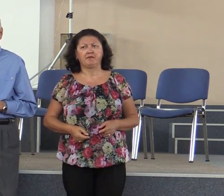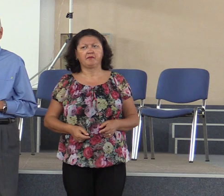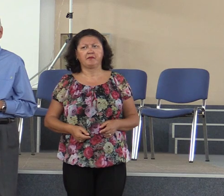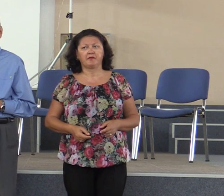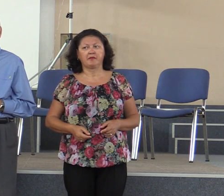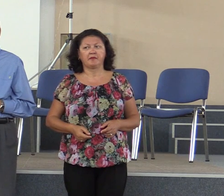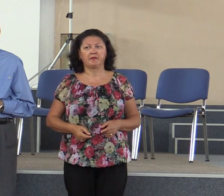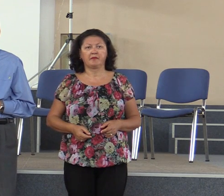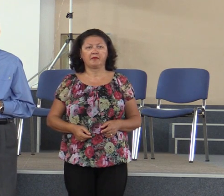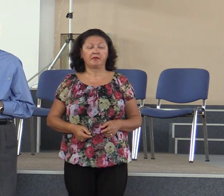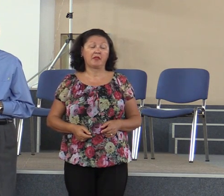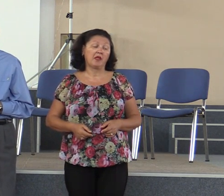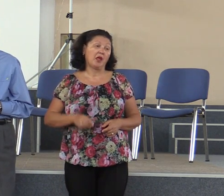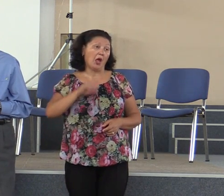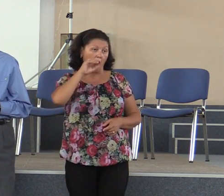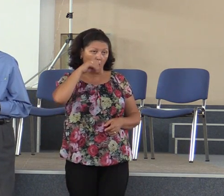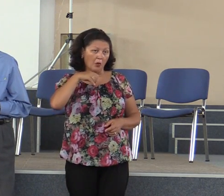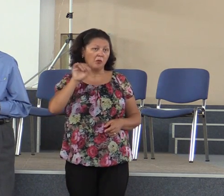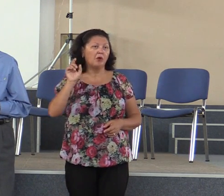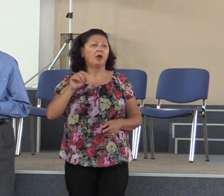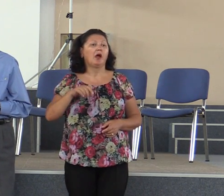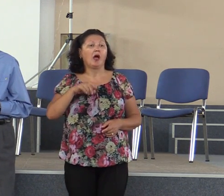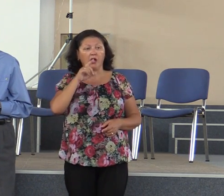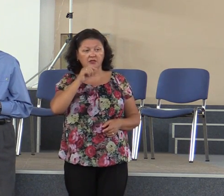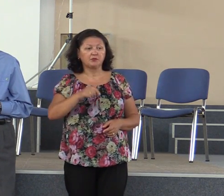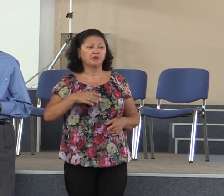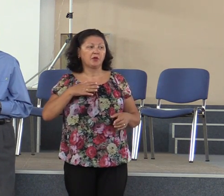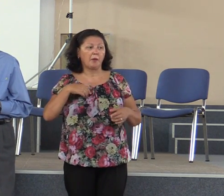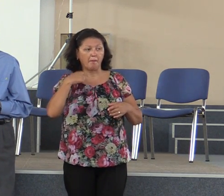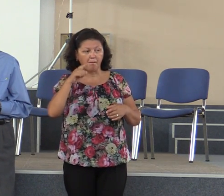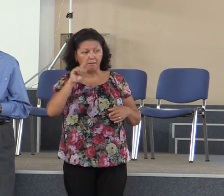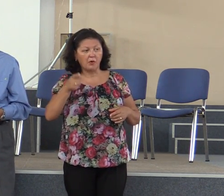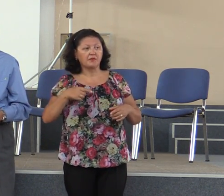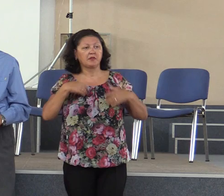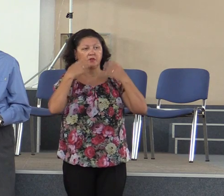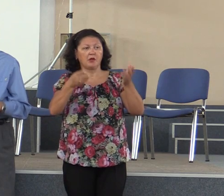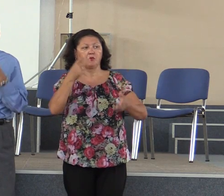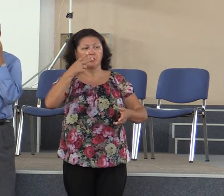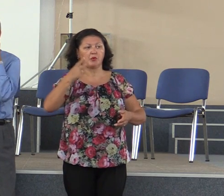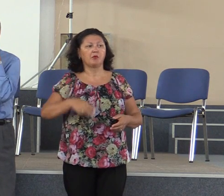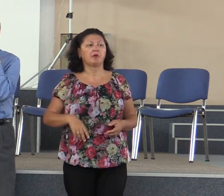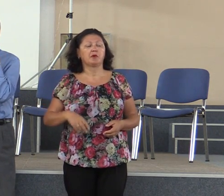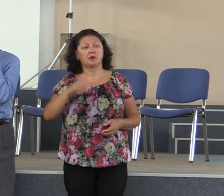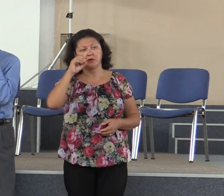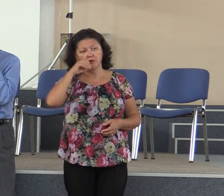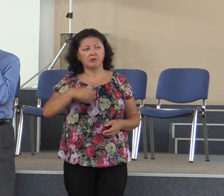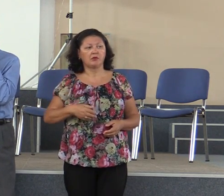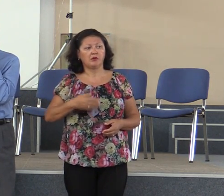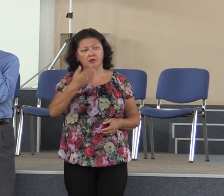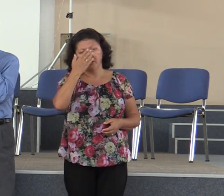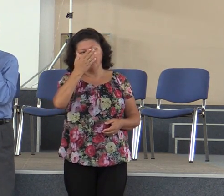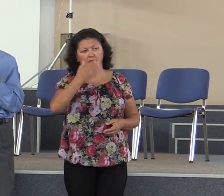dau două, a întrebat el. He was an old, wrinkled man. Era un om cu fața